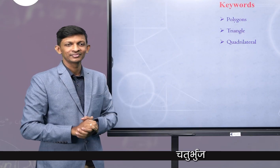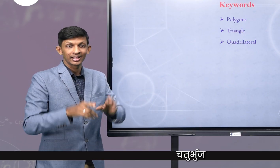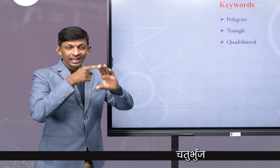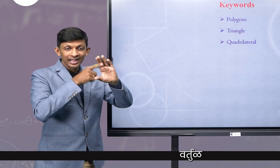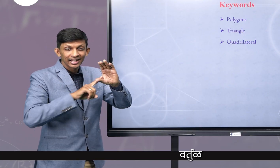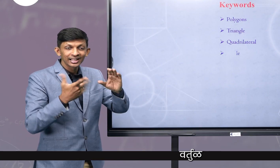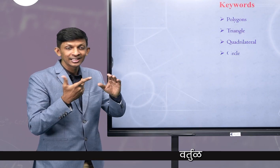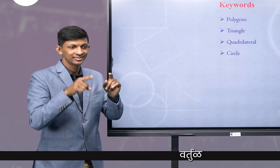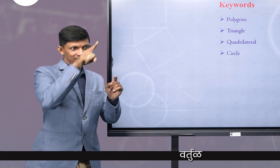वर्तुळ,